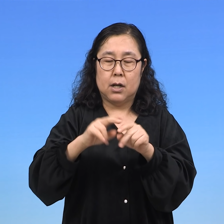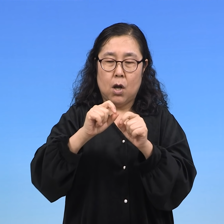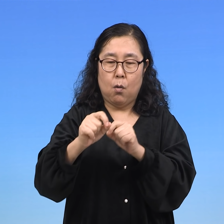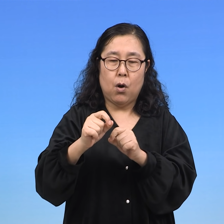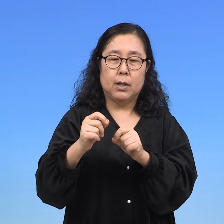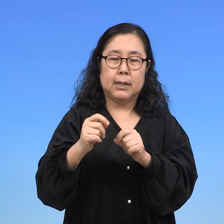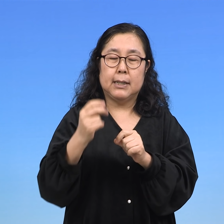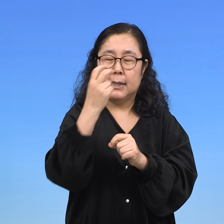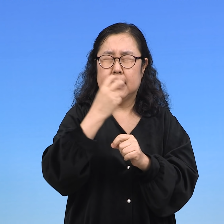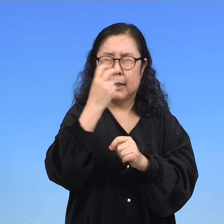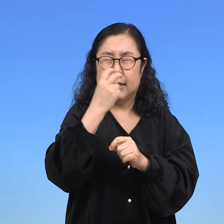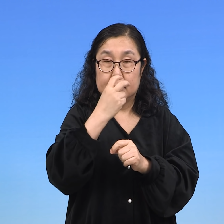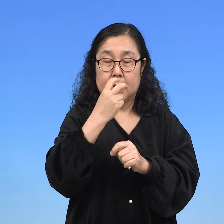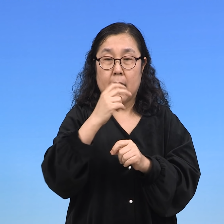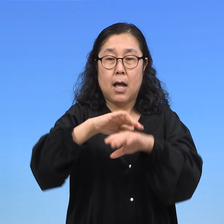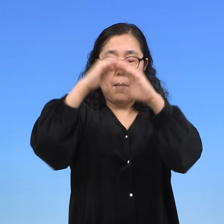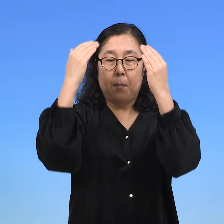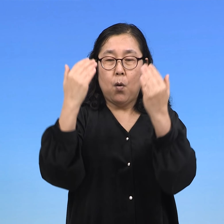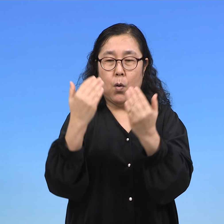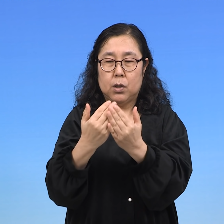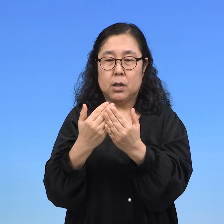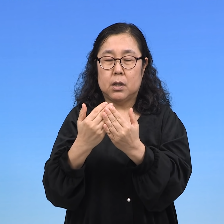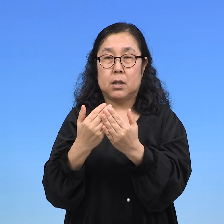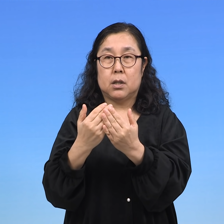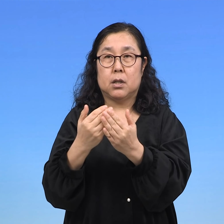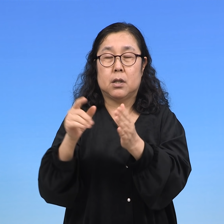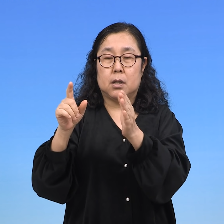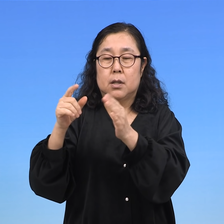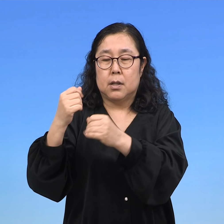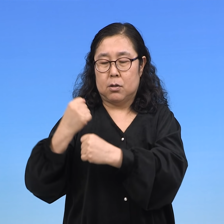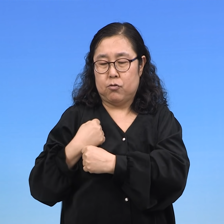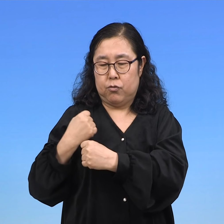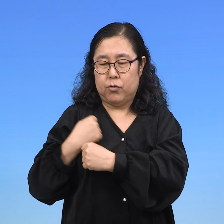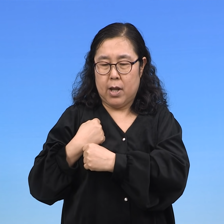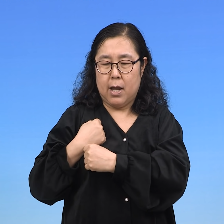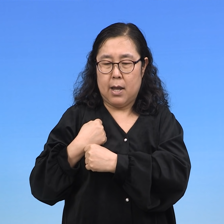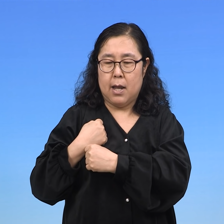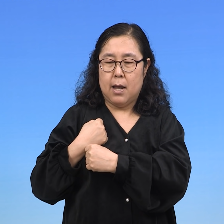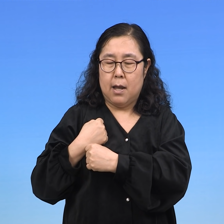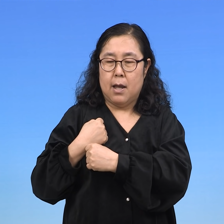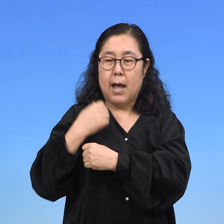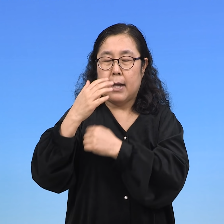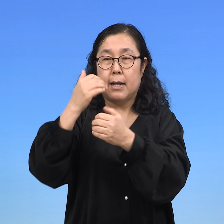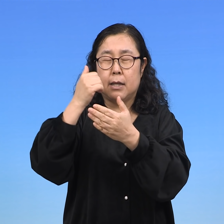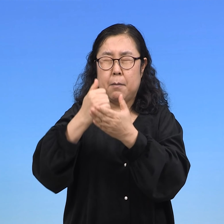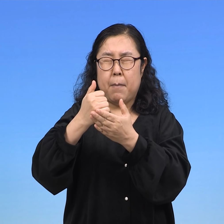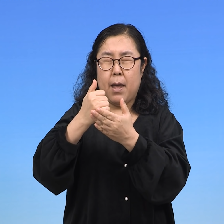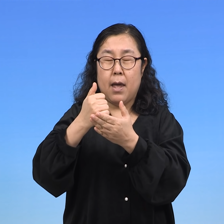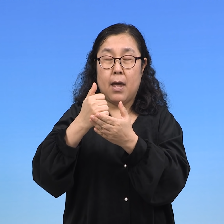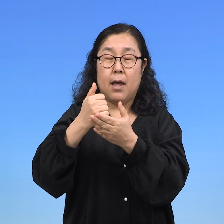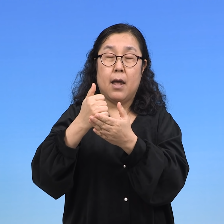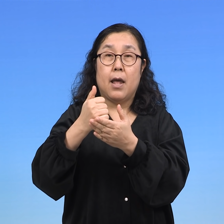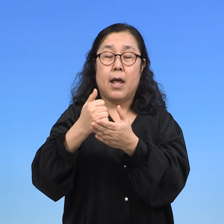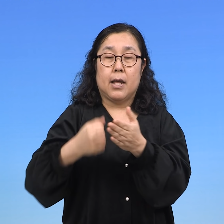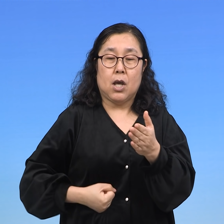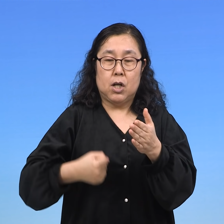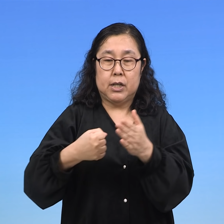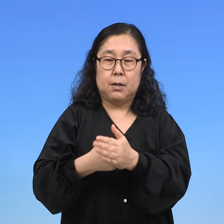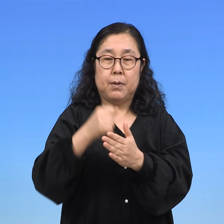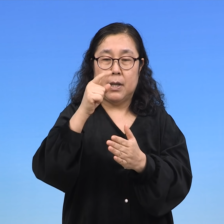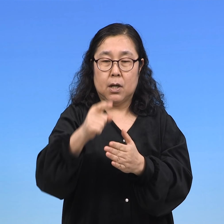이룹니까? 만군의 여호와의 열심히 이를 이루시리라. 만군의 여호와의 열심히 이를 이루시리라. 여러분,